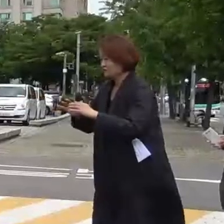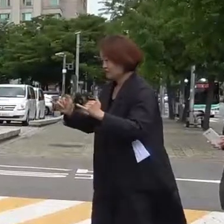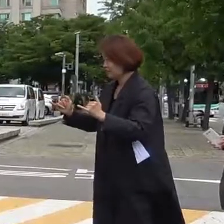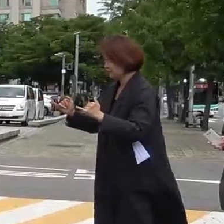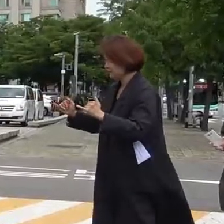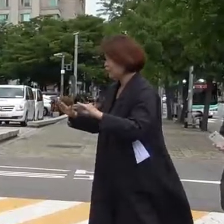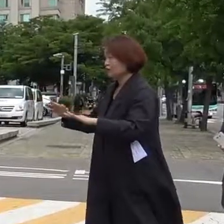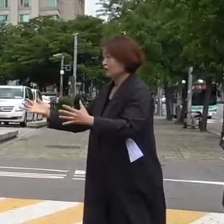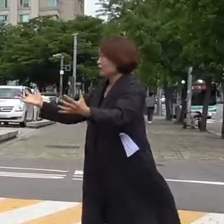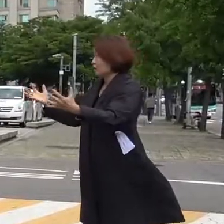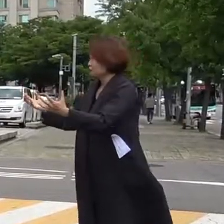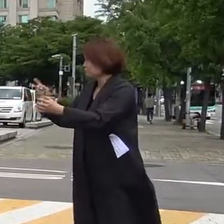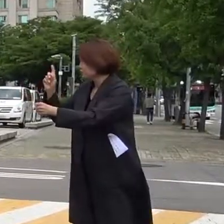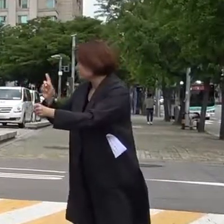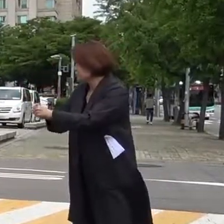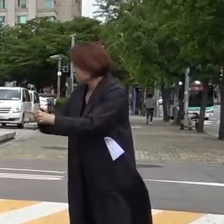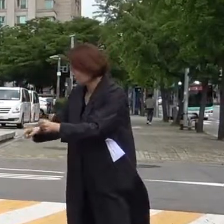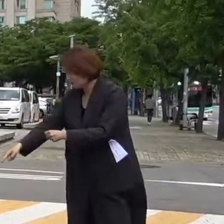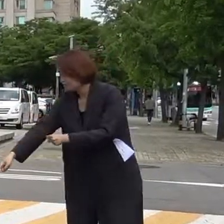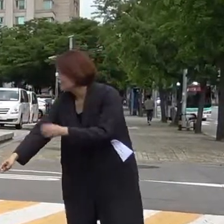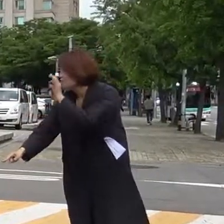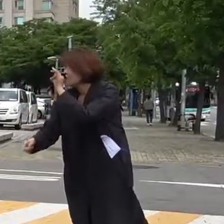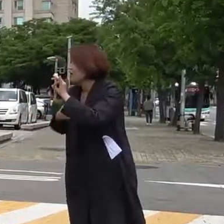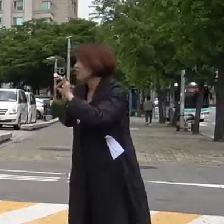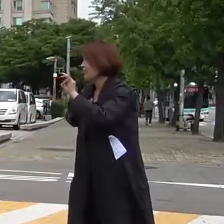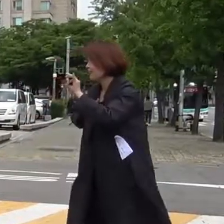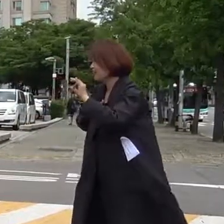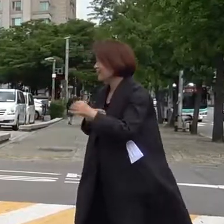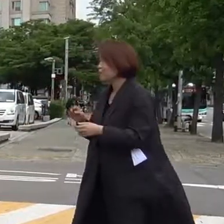온 목적은 보도자료 보시면 다 알겠지만